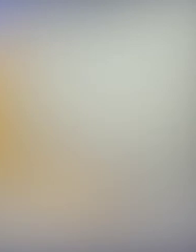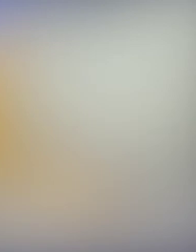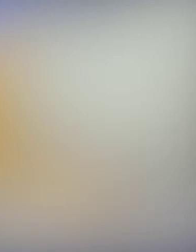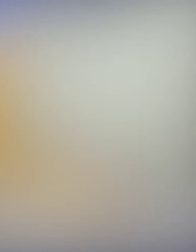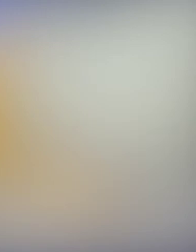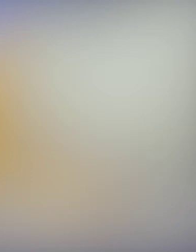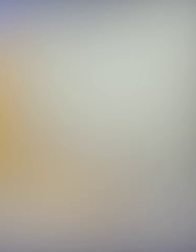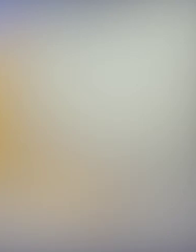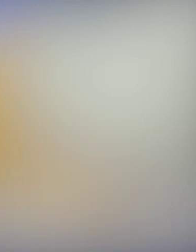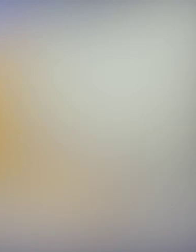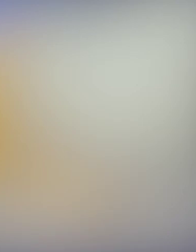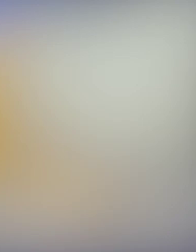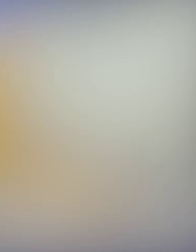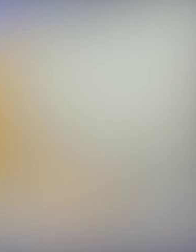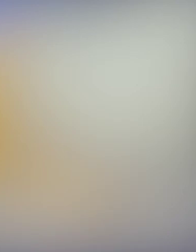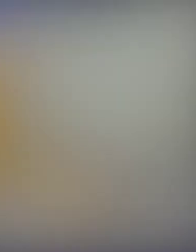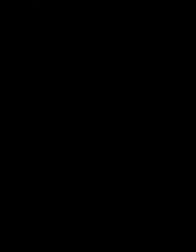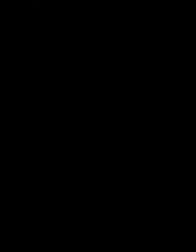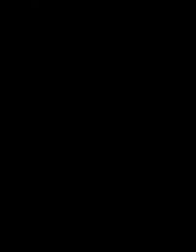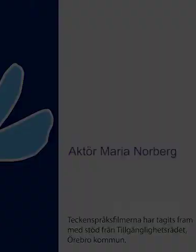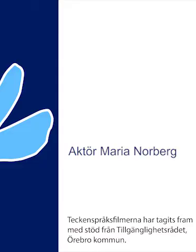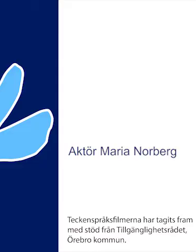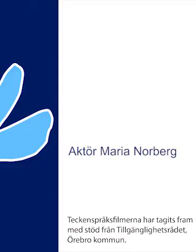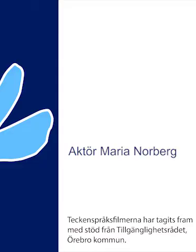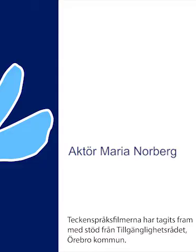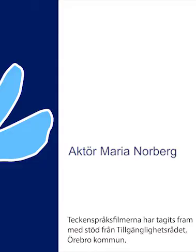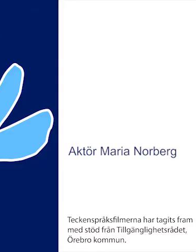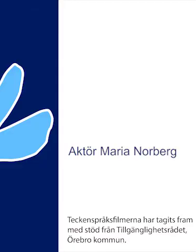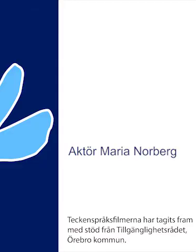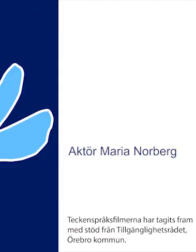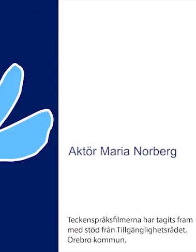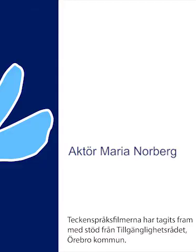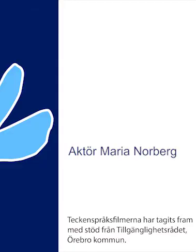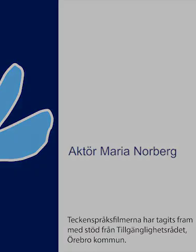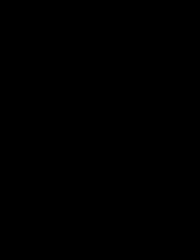kuben och där uppstår en magisk närvaro av det som är frånvarande.